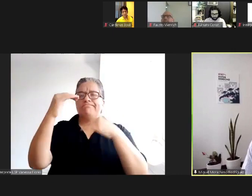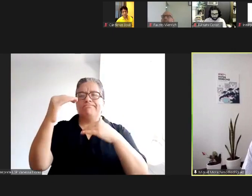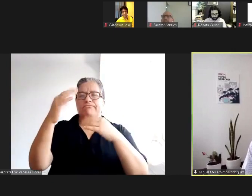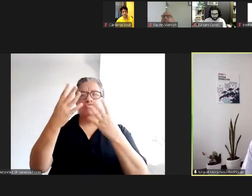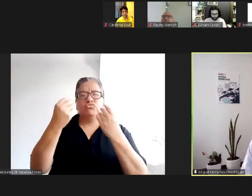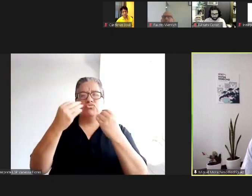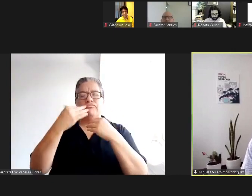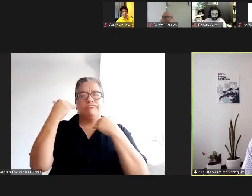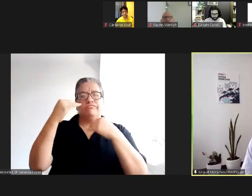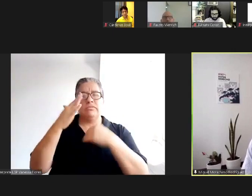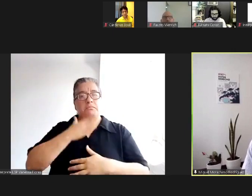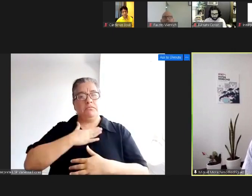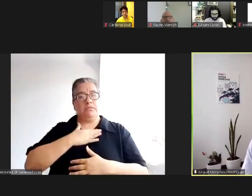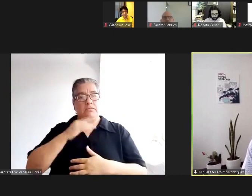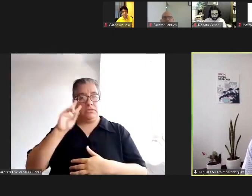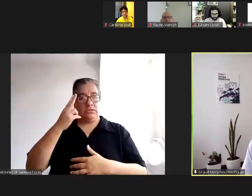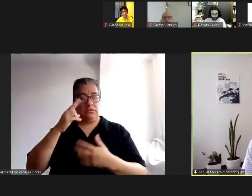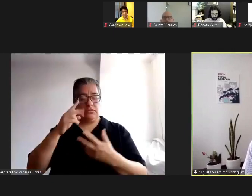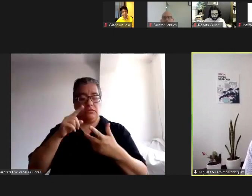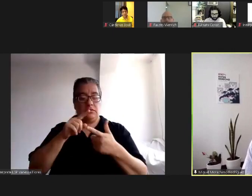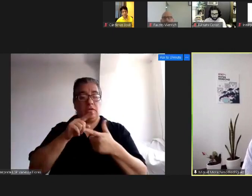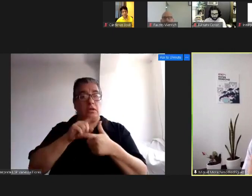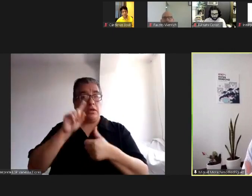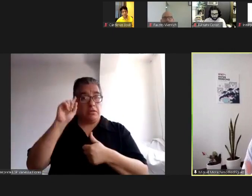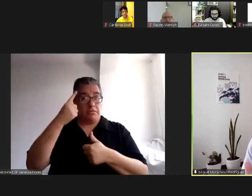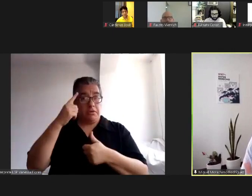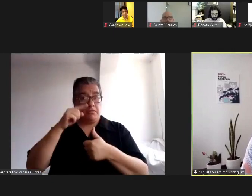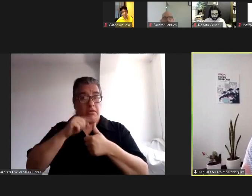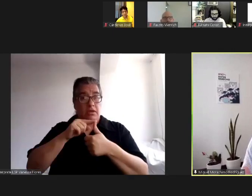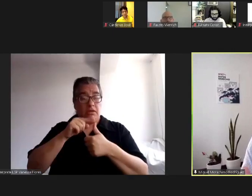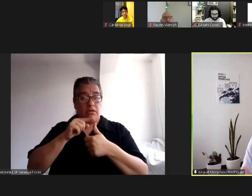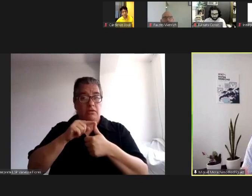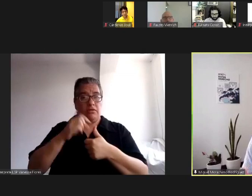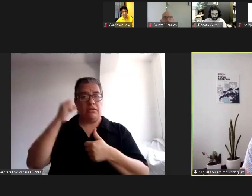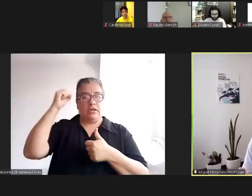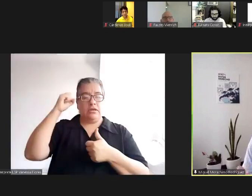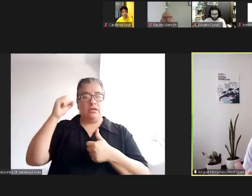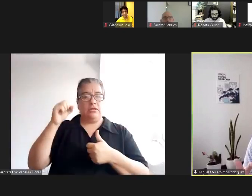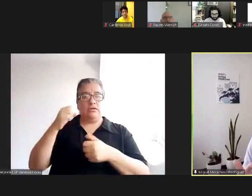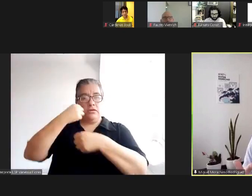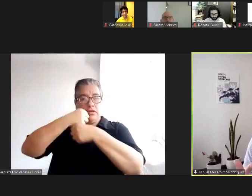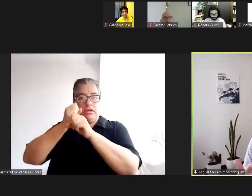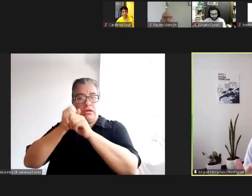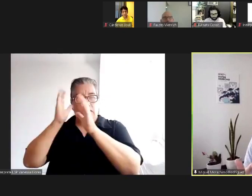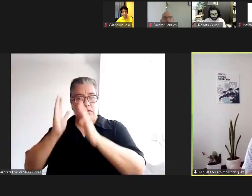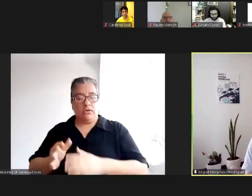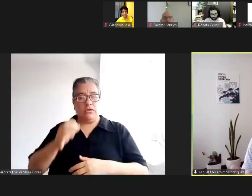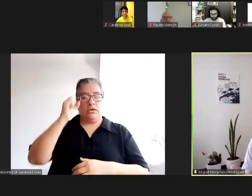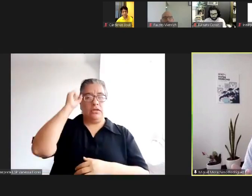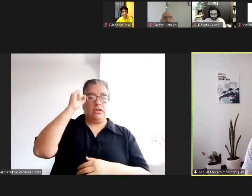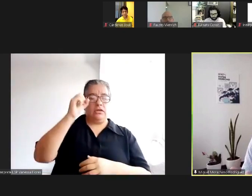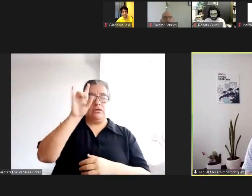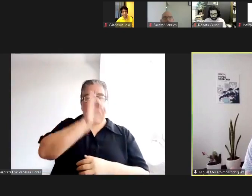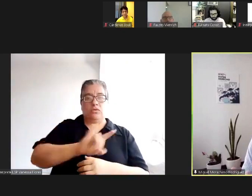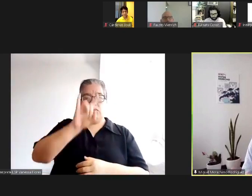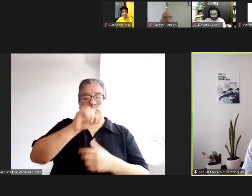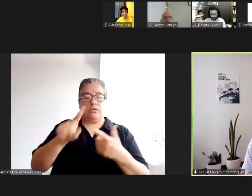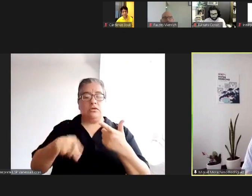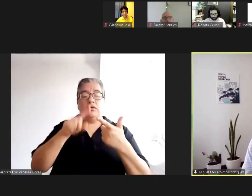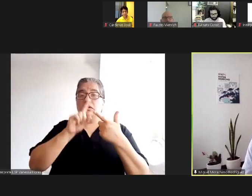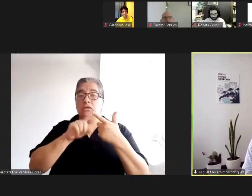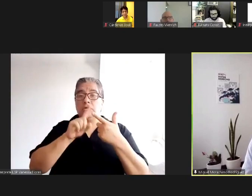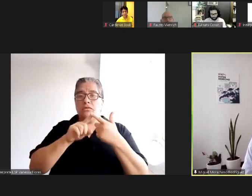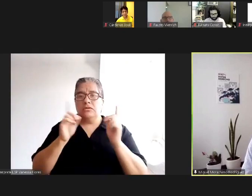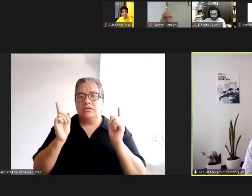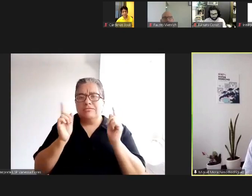segunda observación. La primera es esto: derechos de autores, derechos de los usuarios. La segunda es el espacio reducido